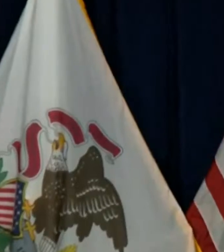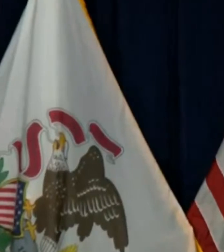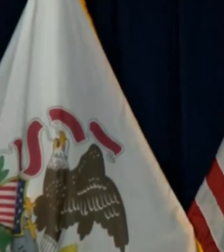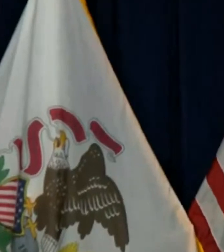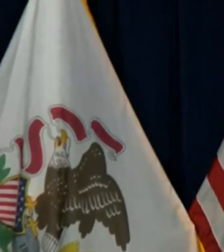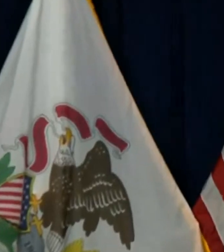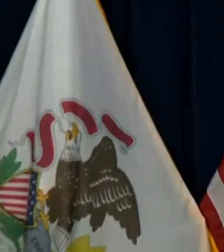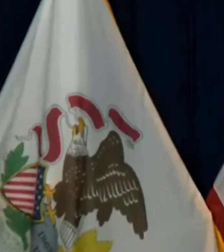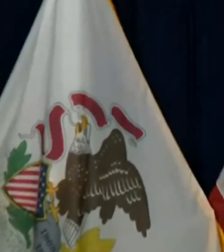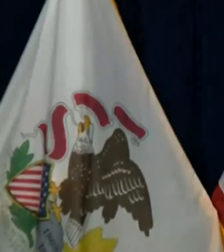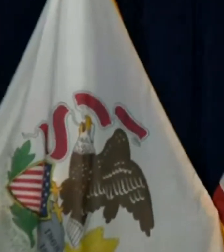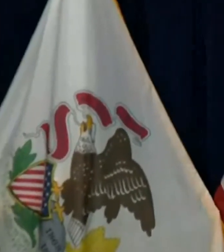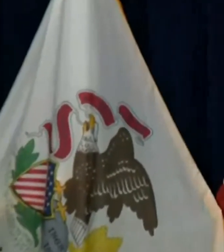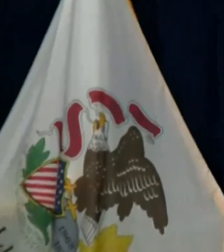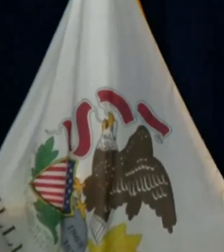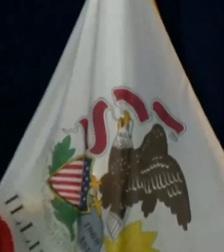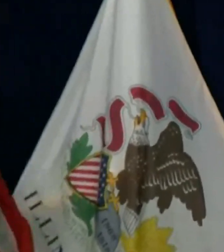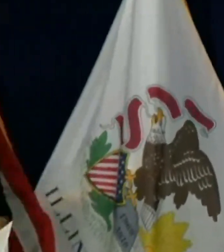Hernandez.